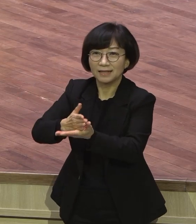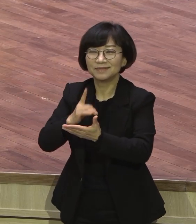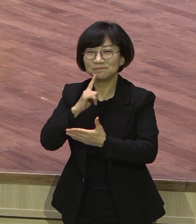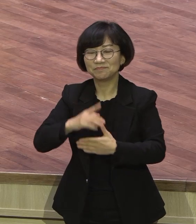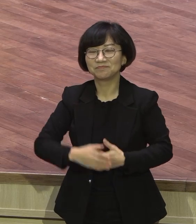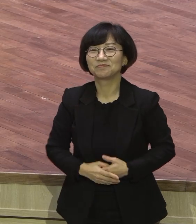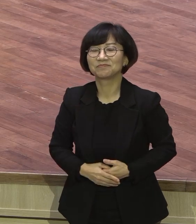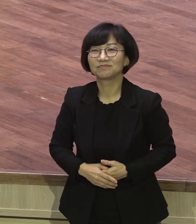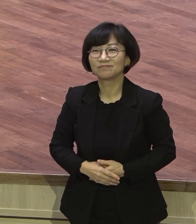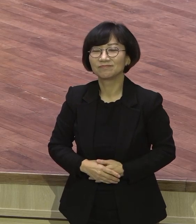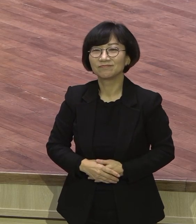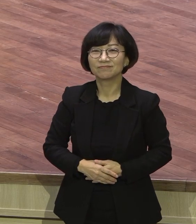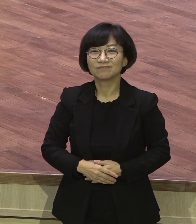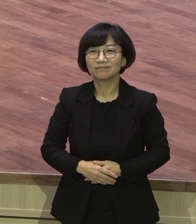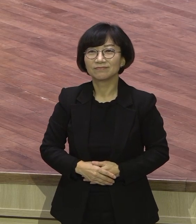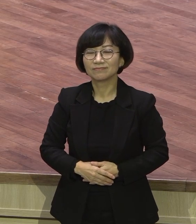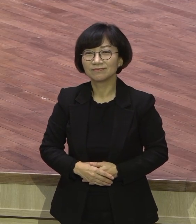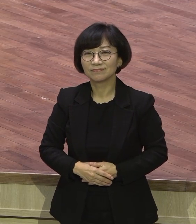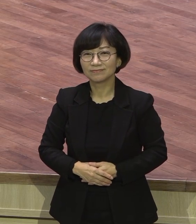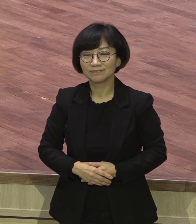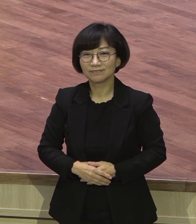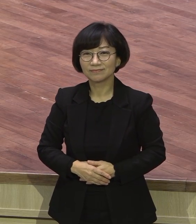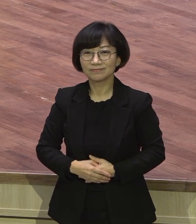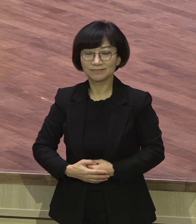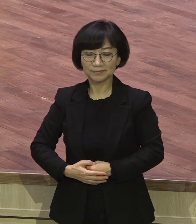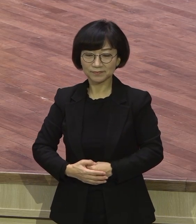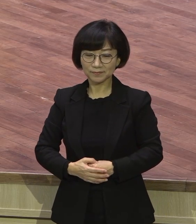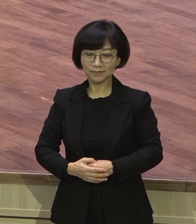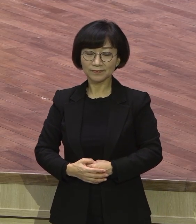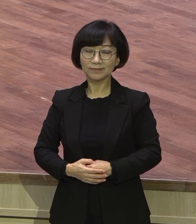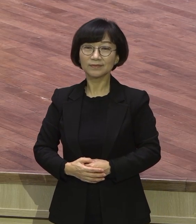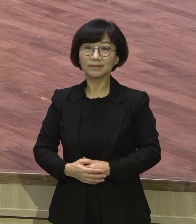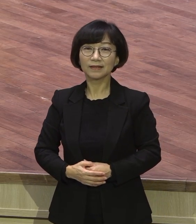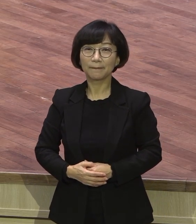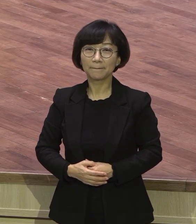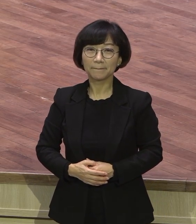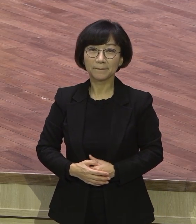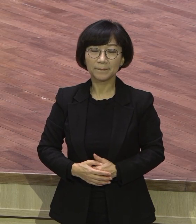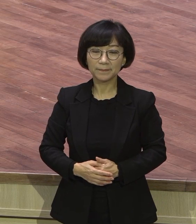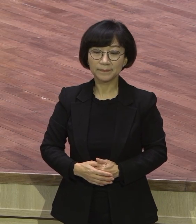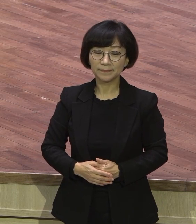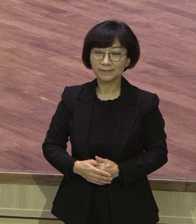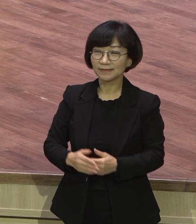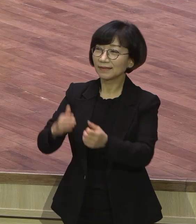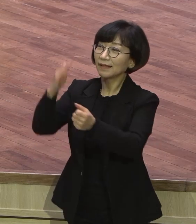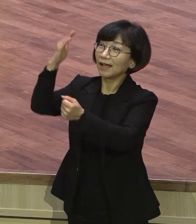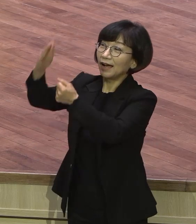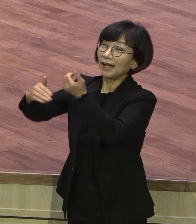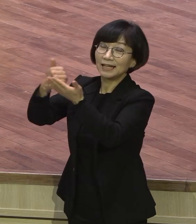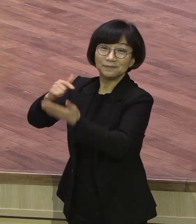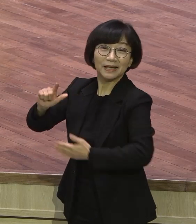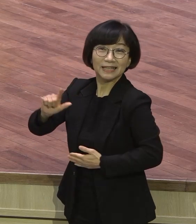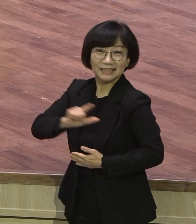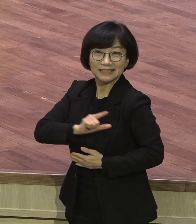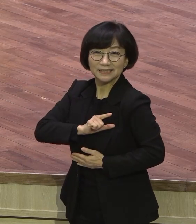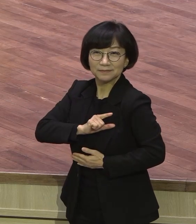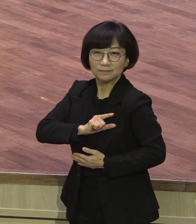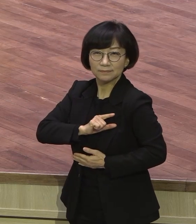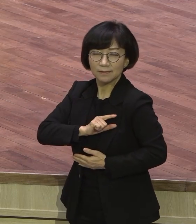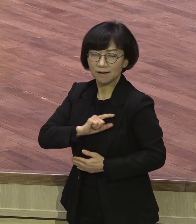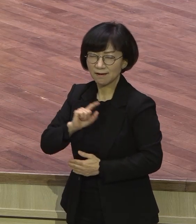우리의 삶을 통해서 뭐요? 하나님의 이름이 최고로 영광받게